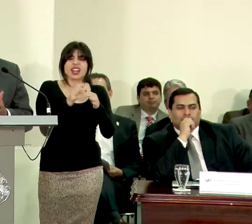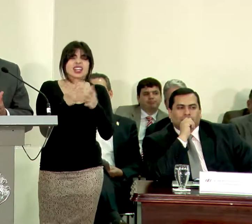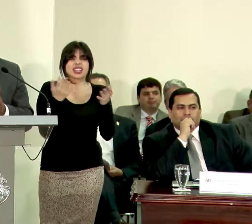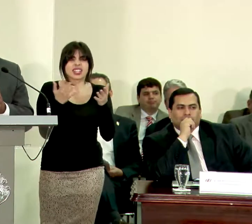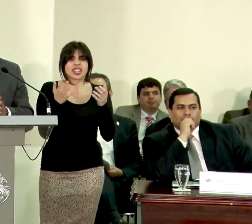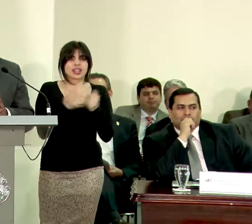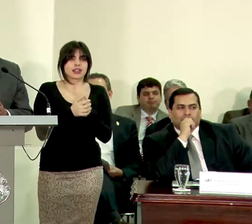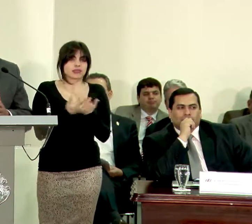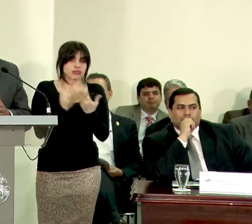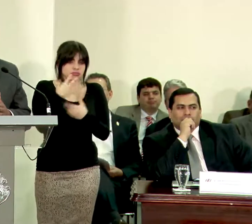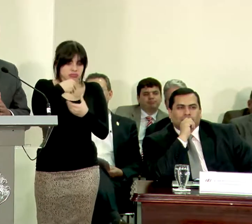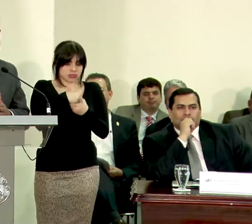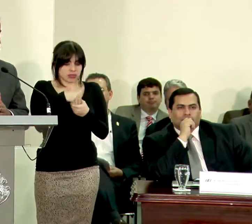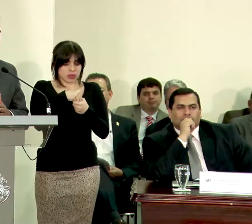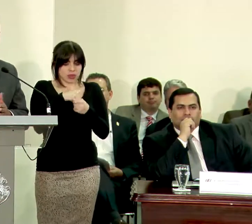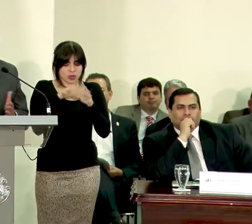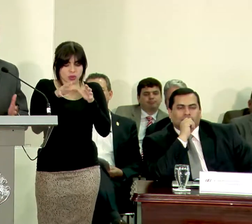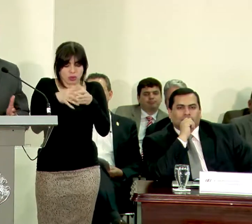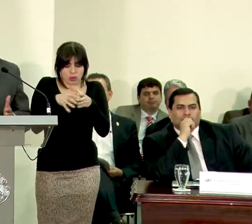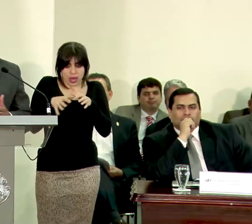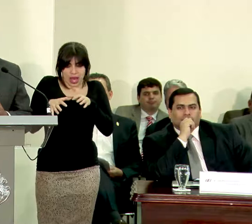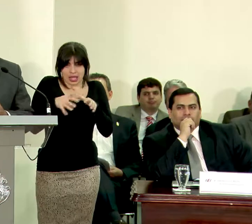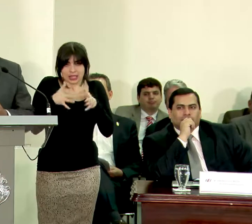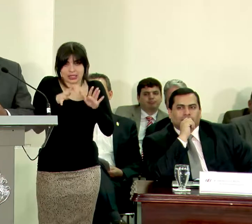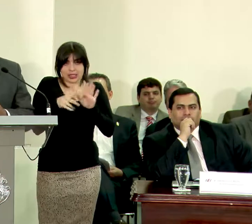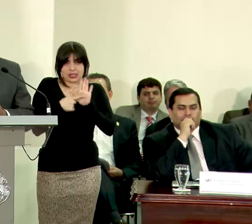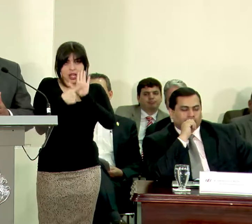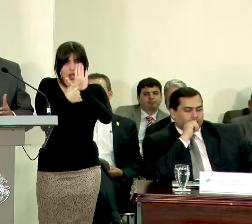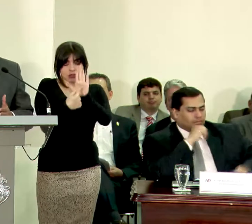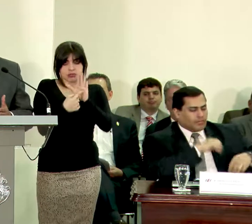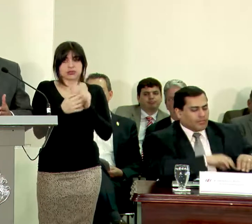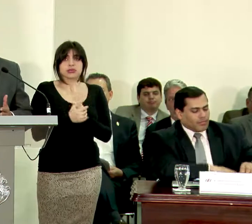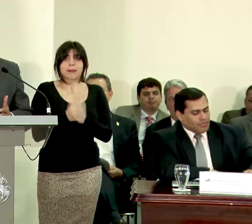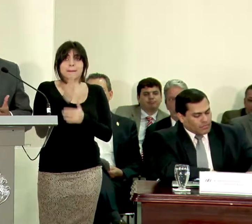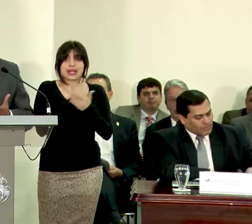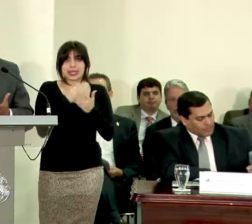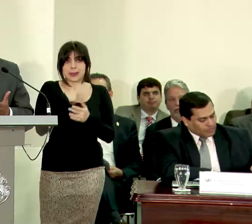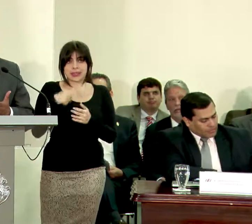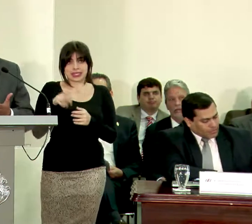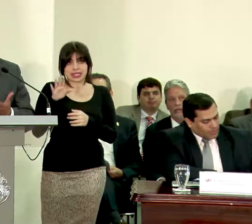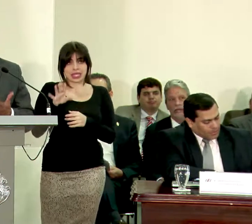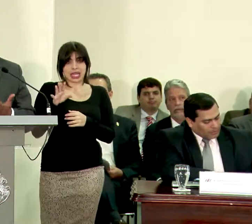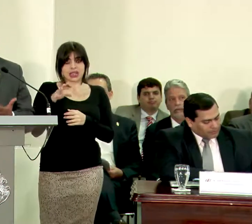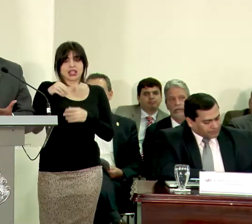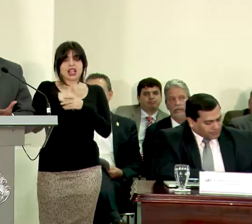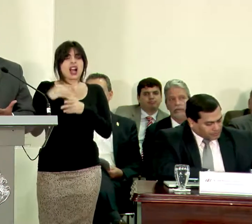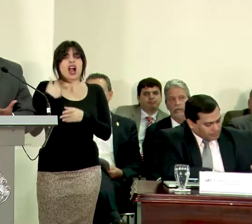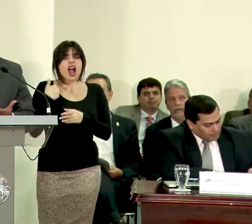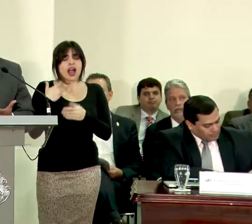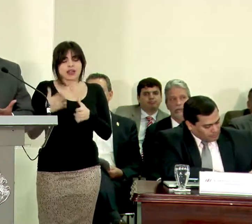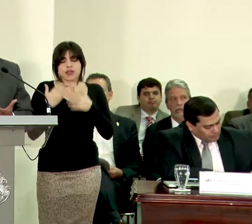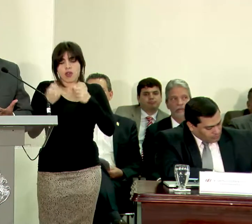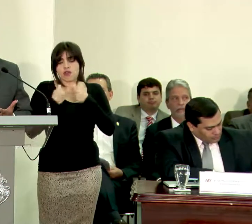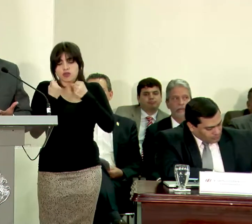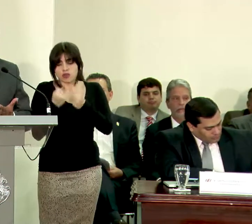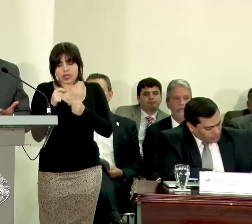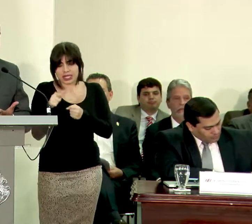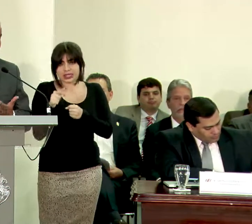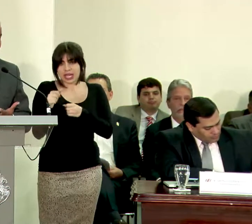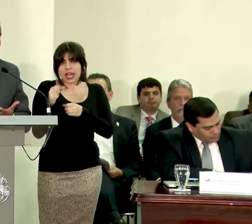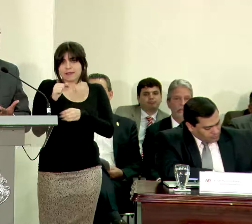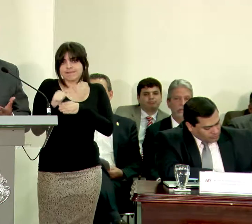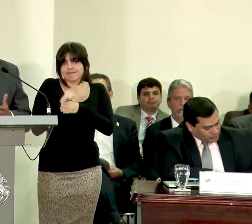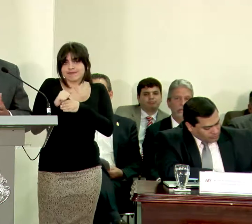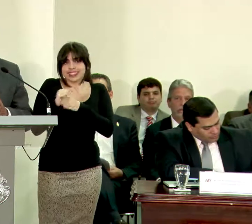de, dentro del conjunto de acciones presentadas por el señor presidente, fortalecimiento de los programas de